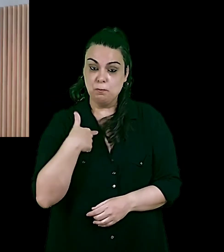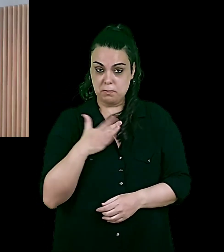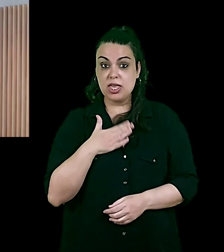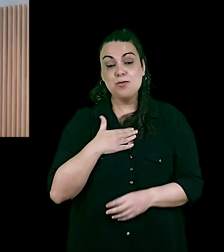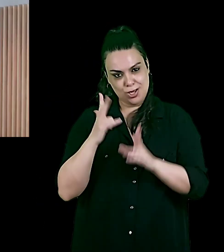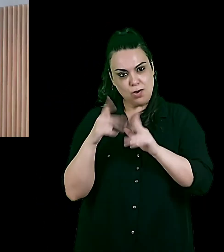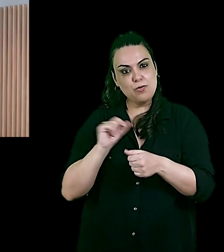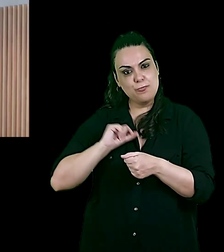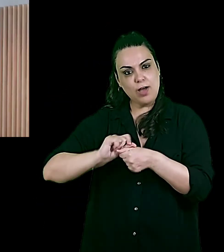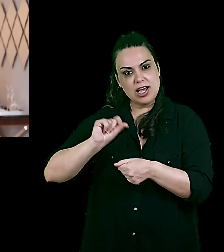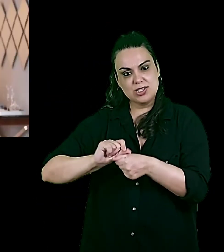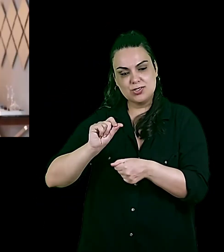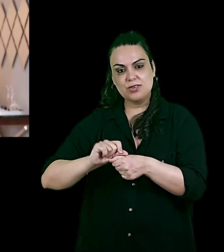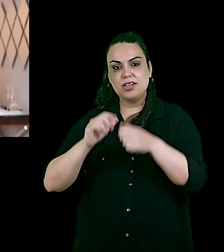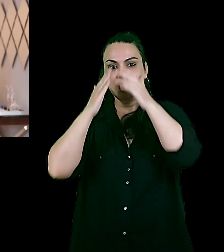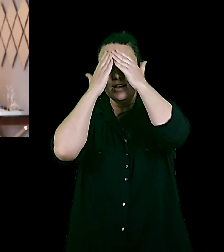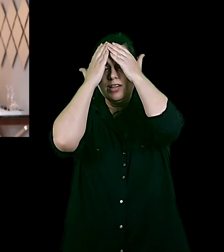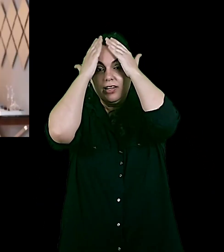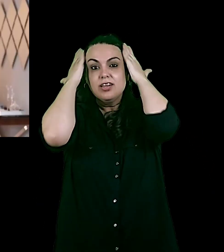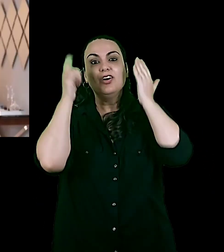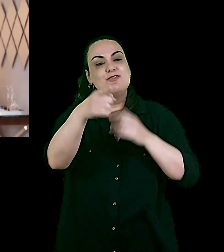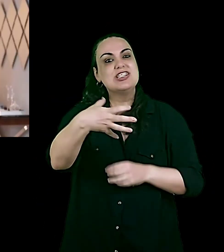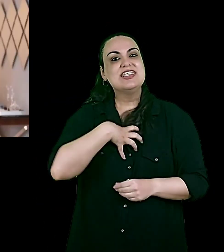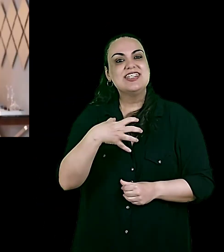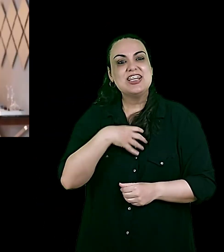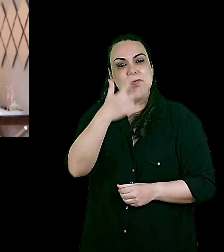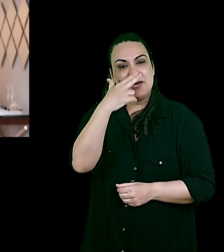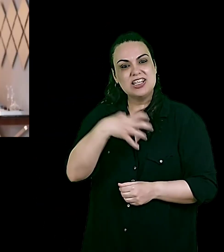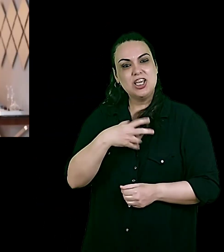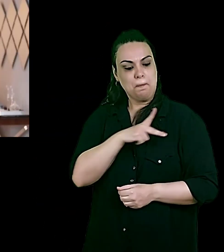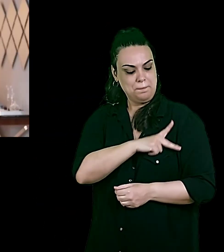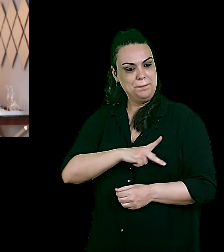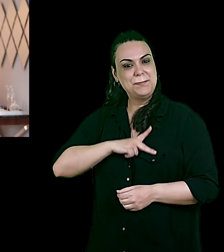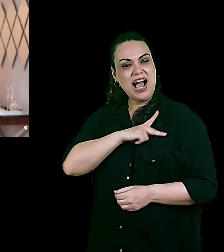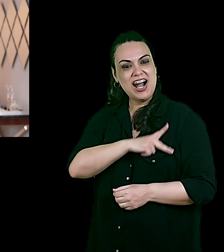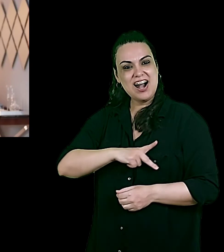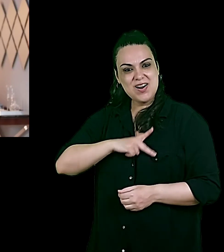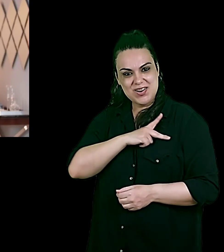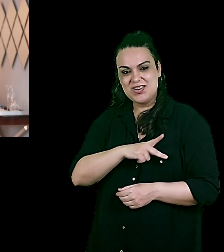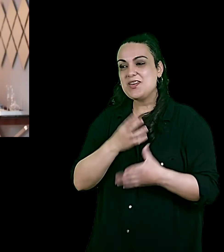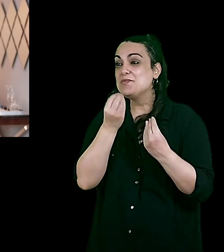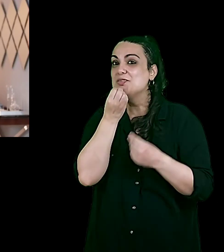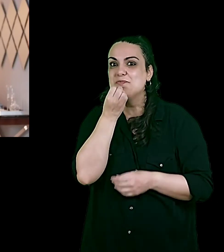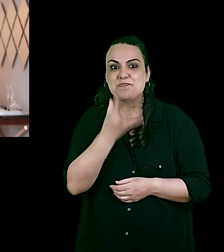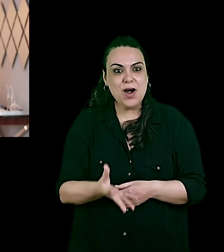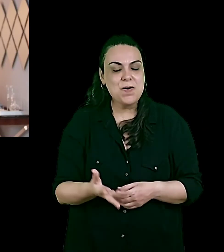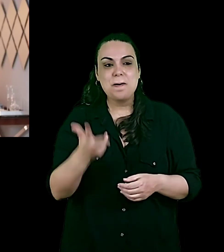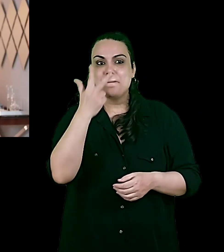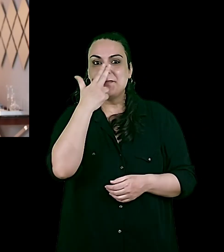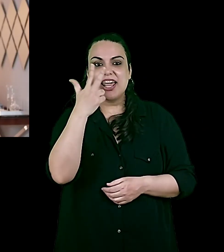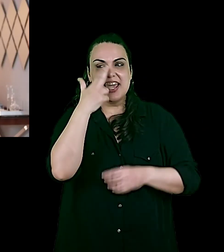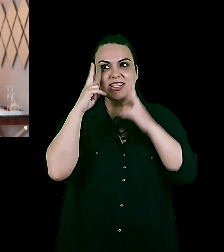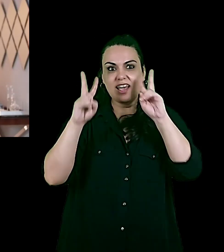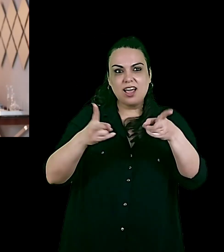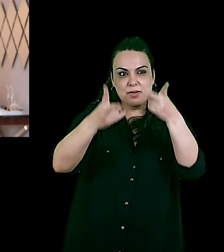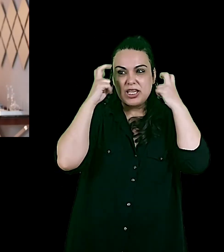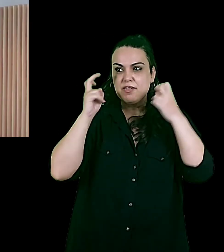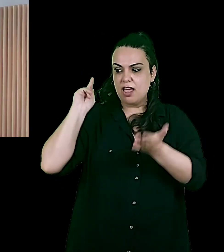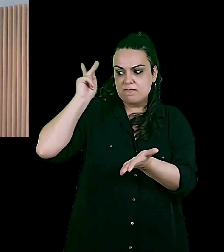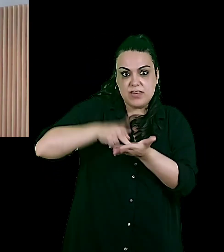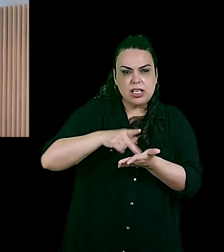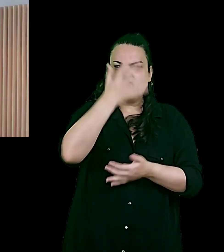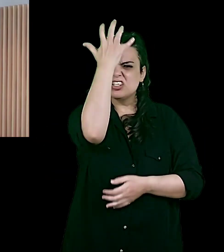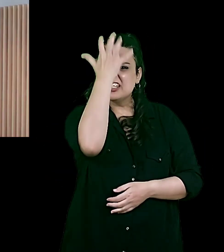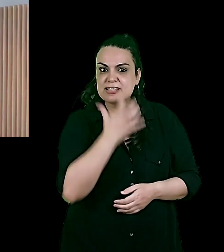exatamente assim que eu faço o meu. E você se sente como se fosse um Paulo. Isso é muito bom. Te dá uma noção de realidade,